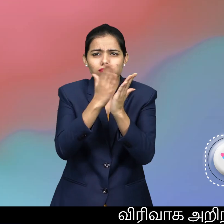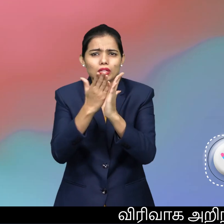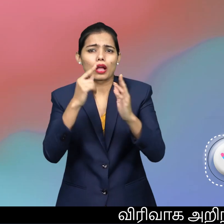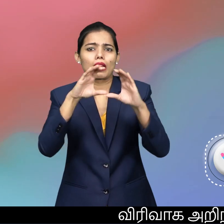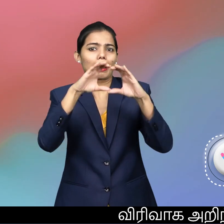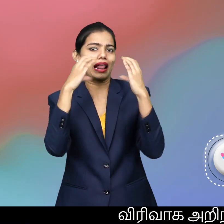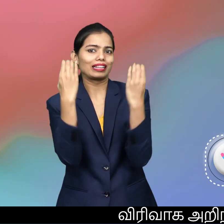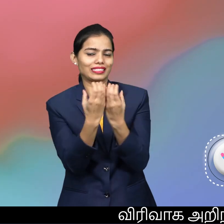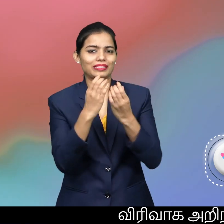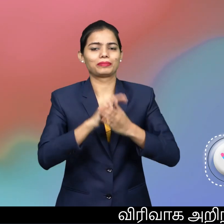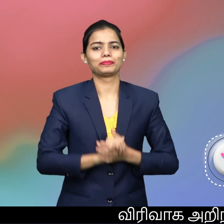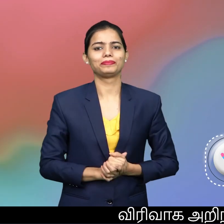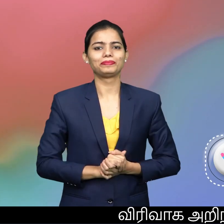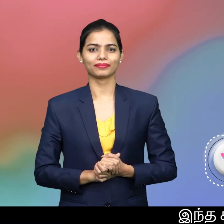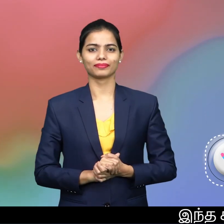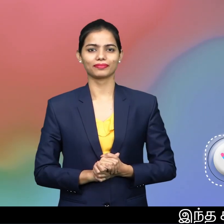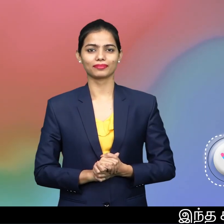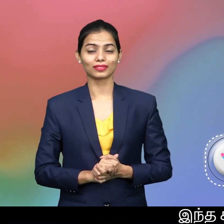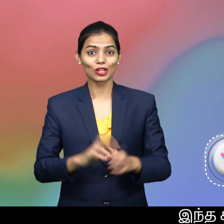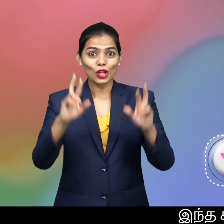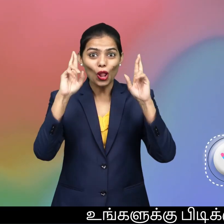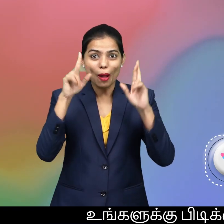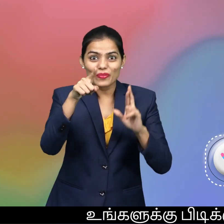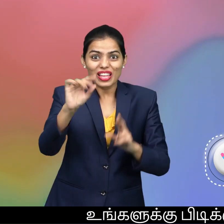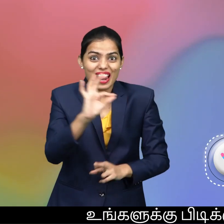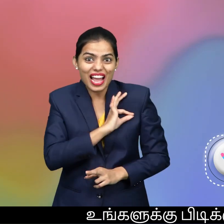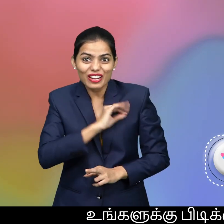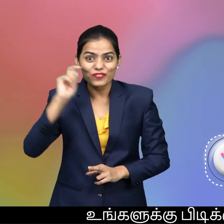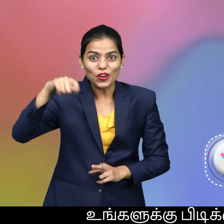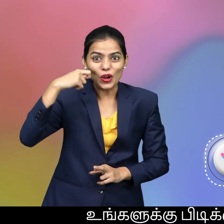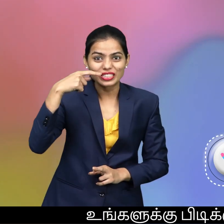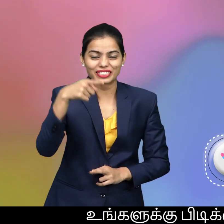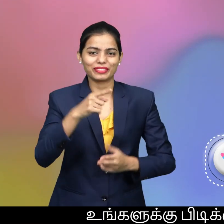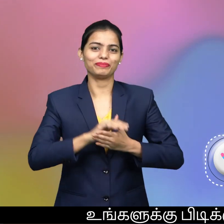இந்த காணொளி உங்களுக்கு பிடிக்கும் என்று நம்புகிறேன்.